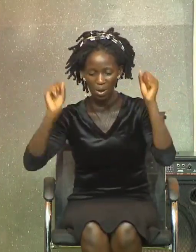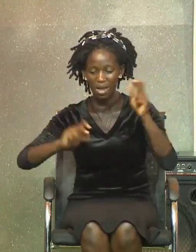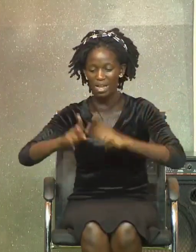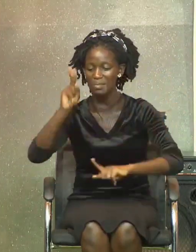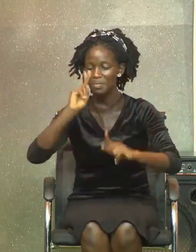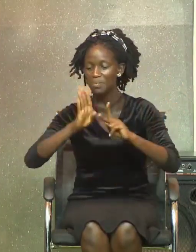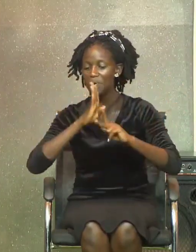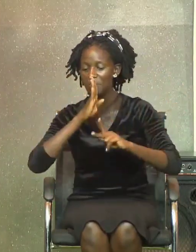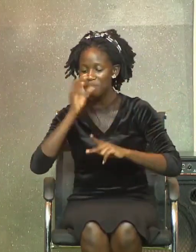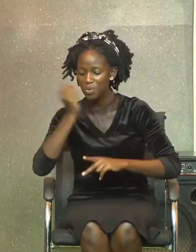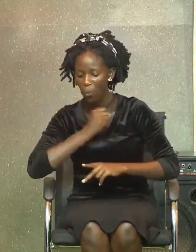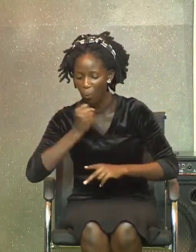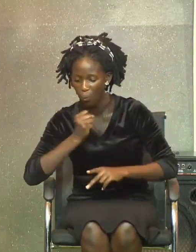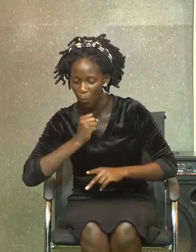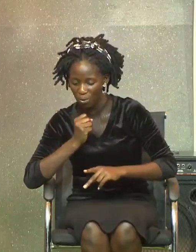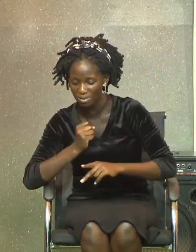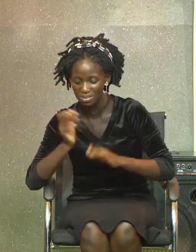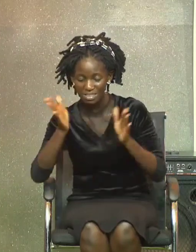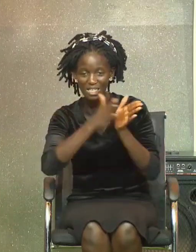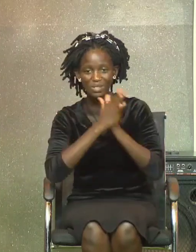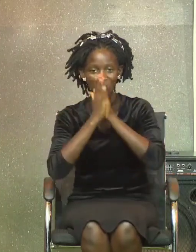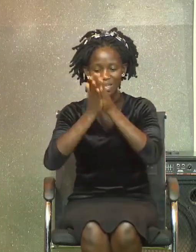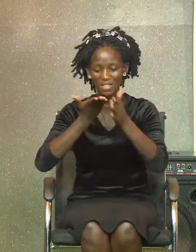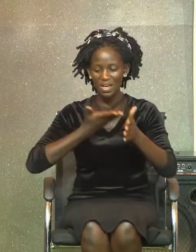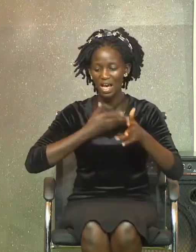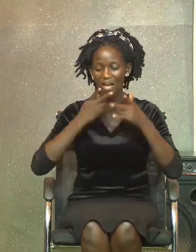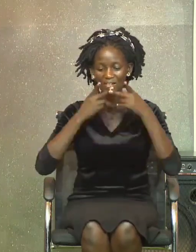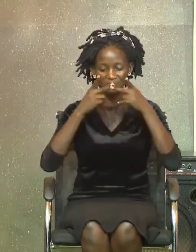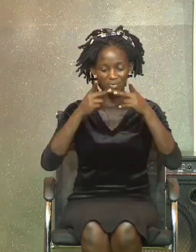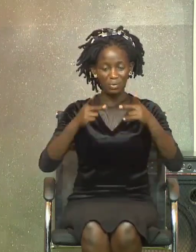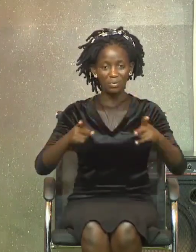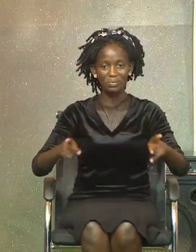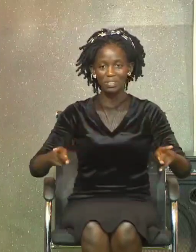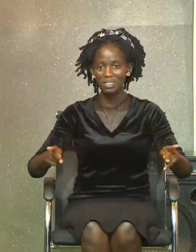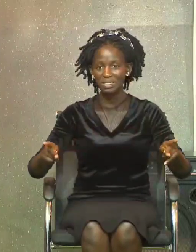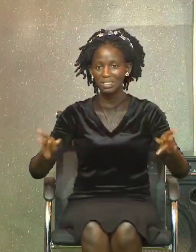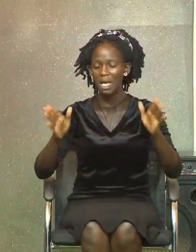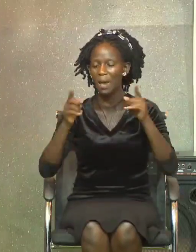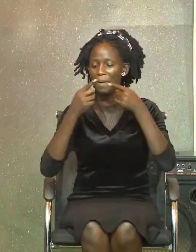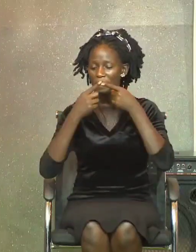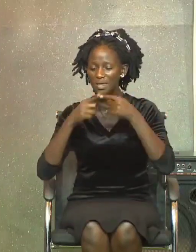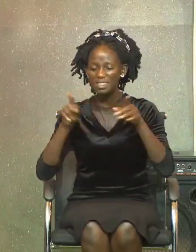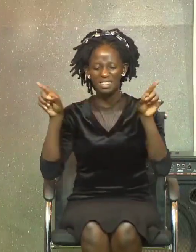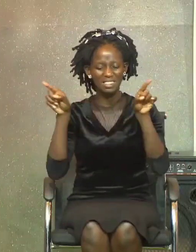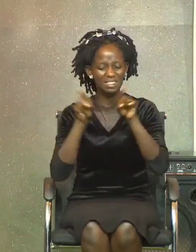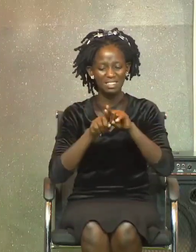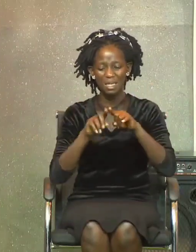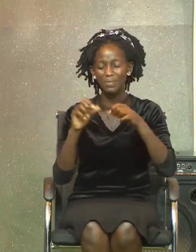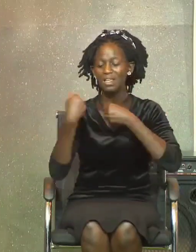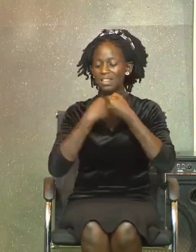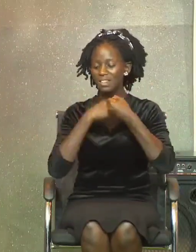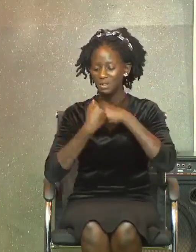awamu nga balina emirembe ng'ate ebisoomooza tebibuze